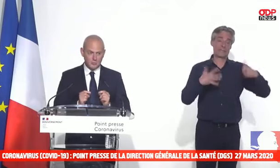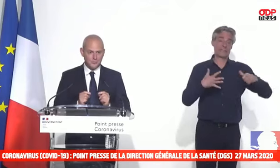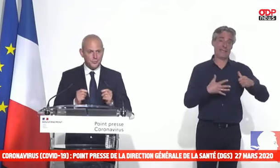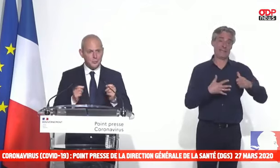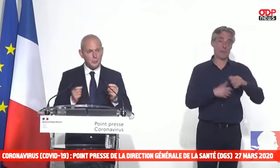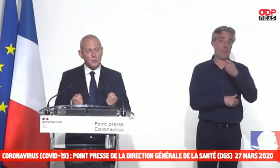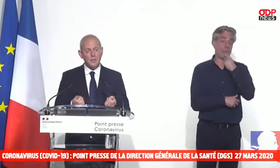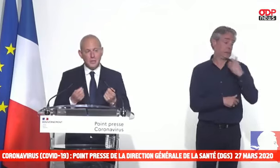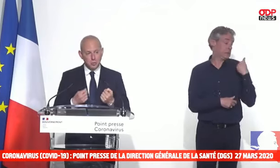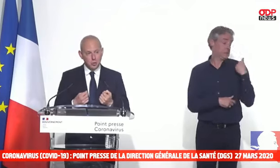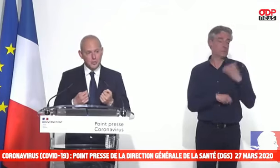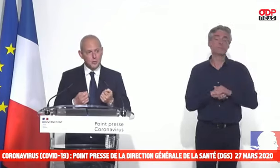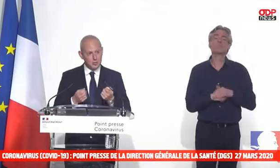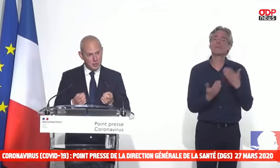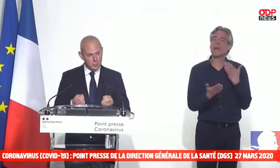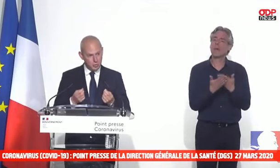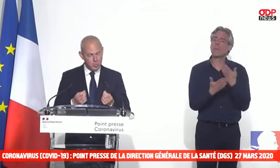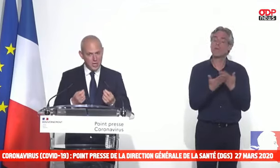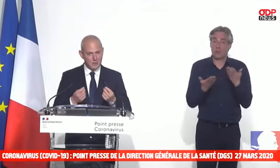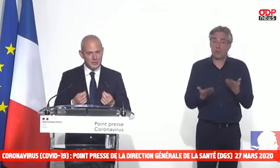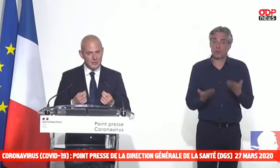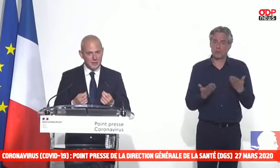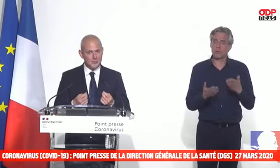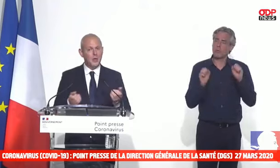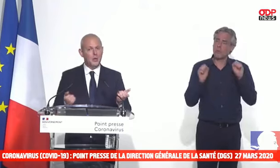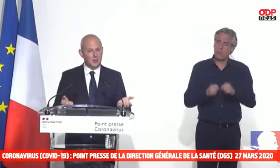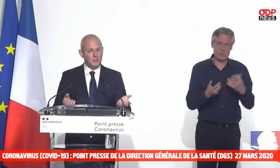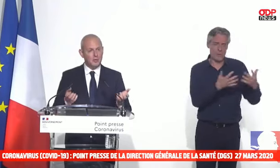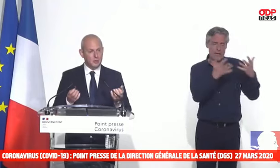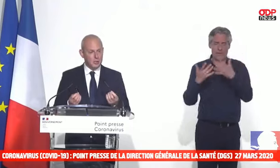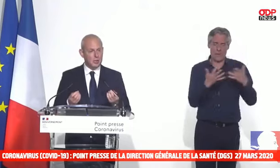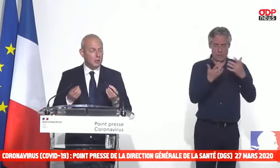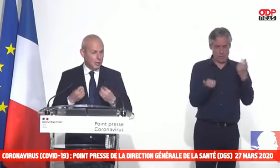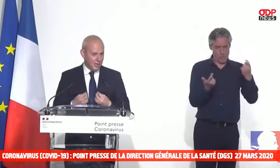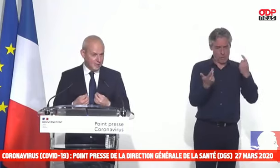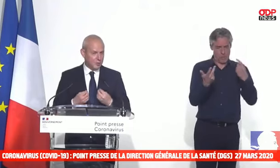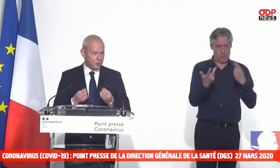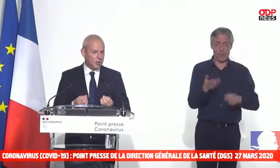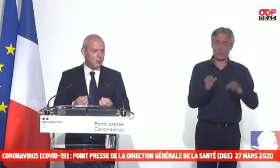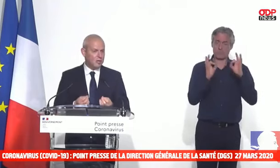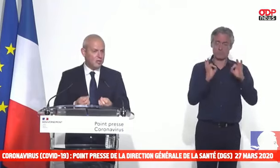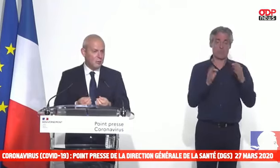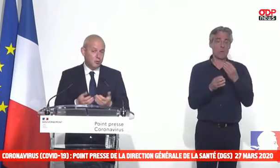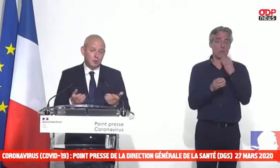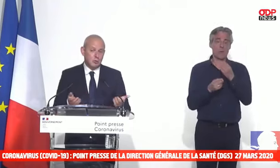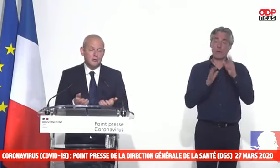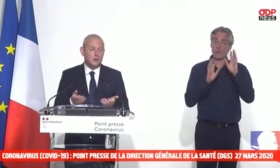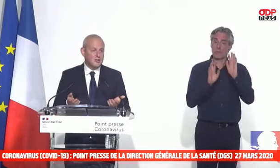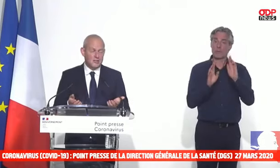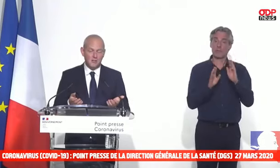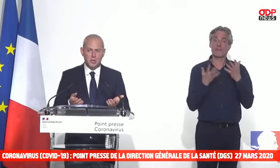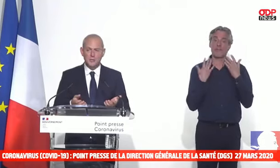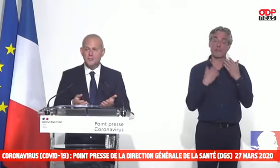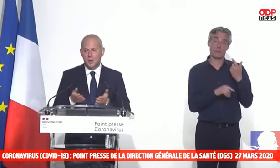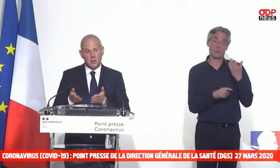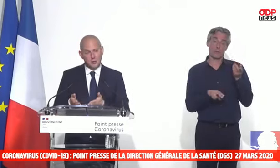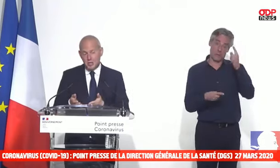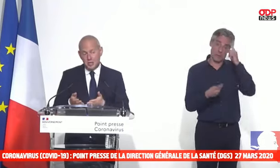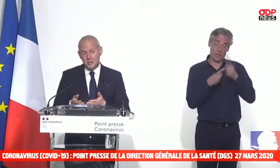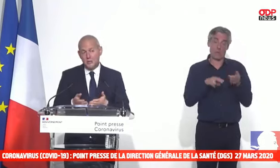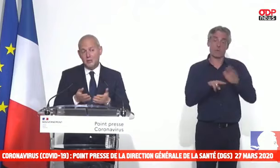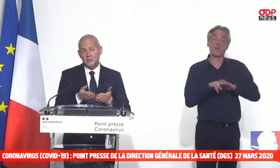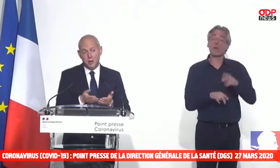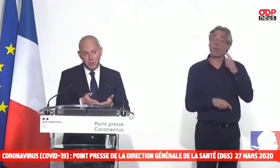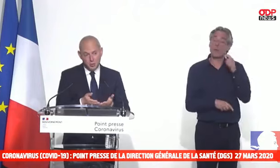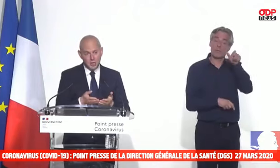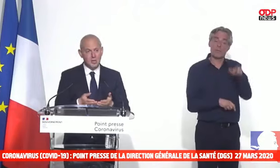récent. Et ça montre bien que nous avons aujourd'hui la capacité d'avoir des données récentes sur la mortalité, puisque les Français le savent bien, quand il y a un